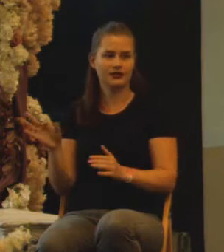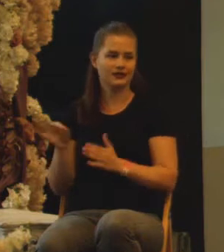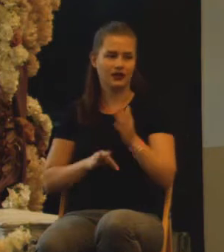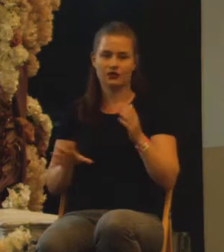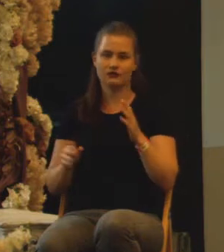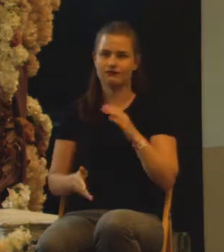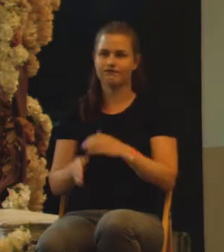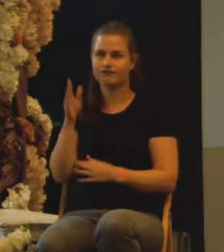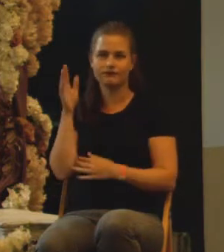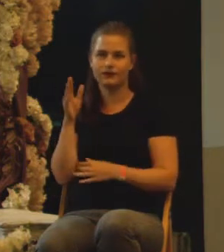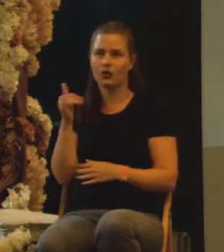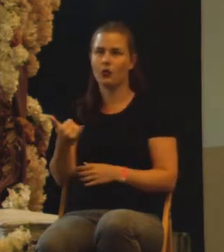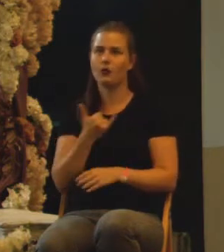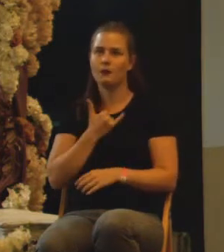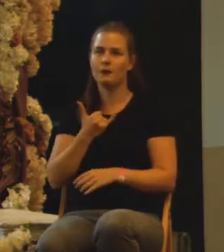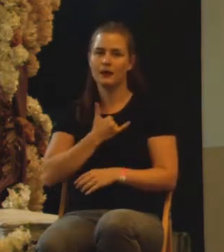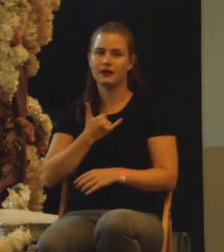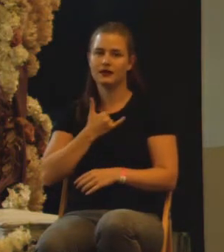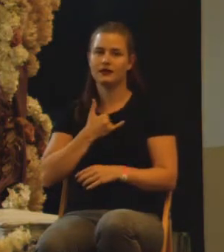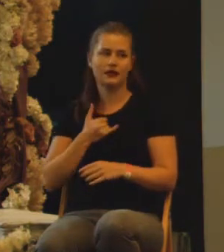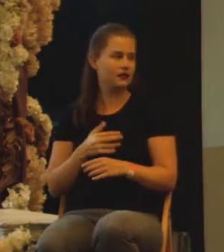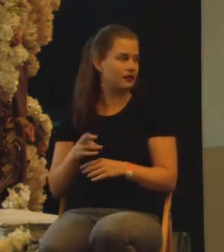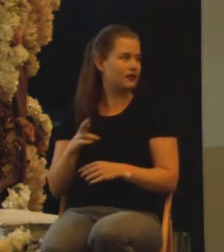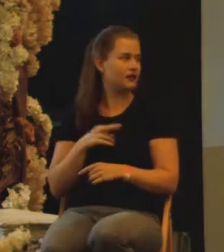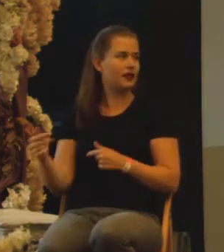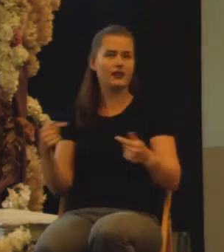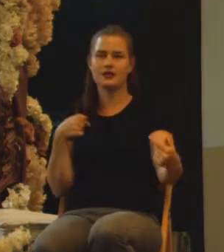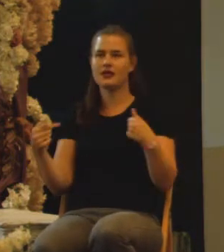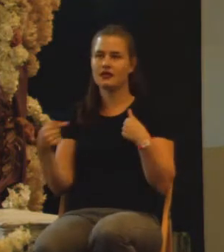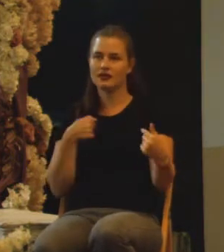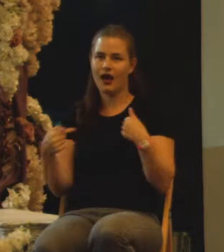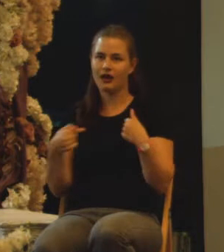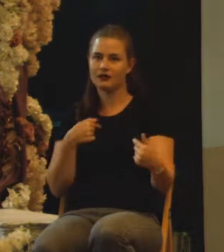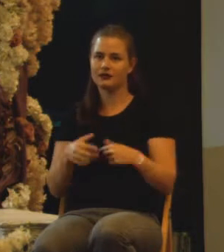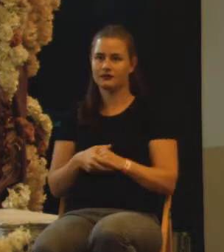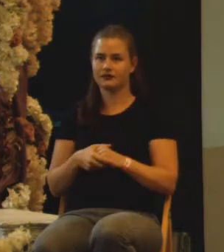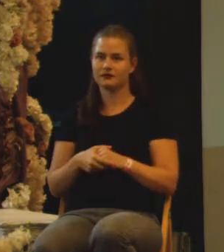Сразу. У меня. Я страдалица.